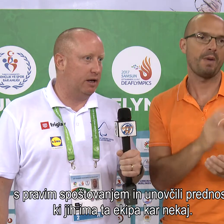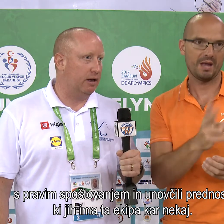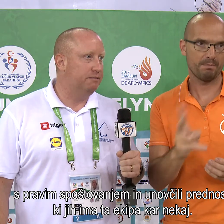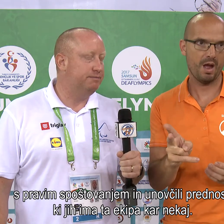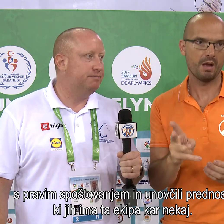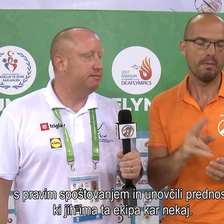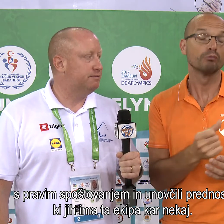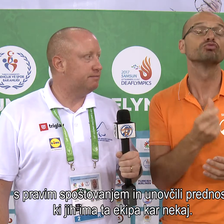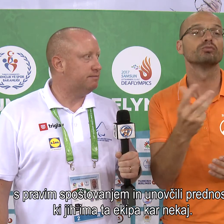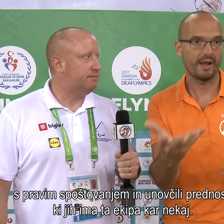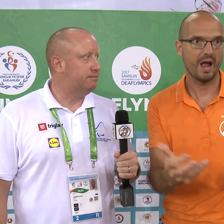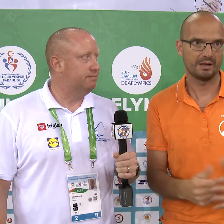nekaj.